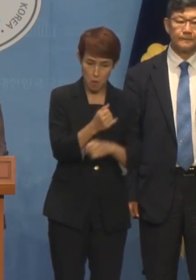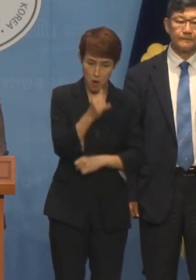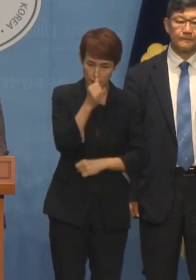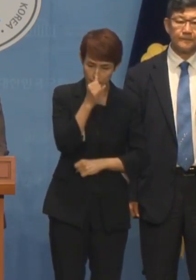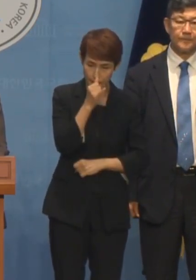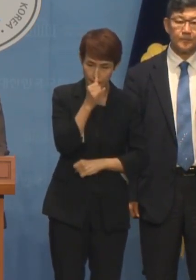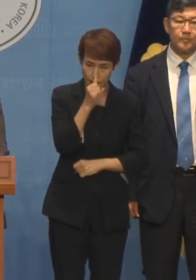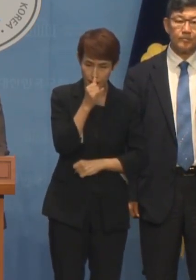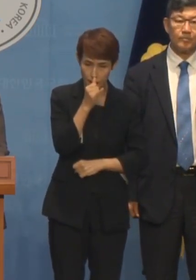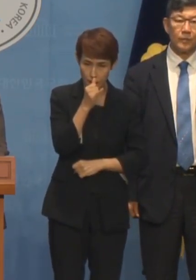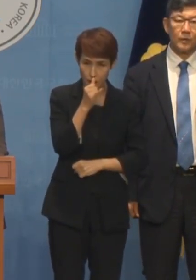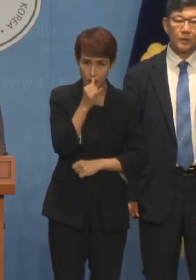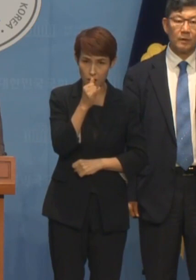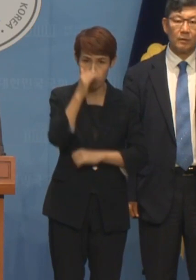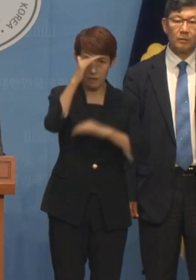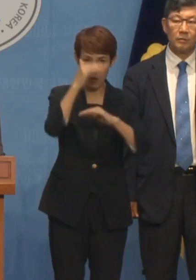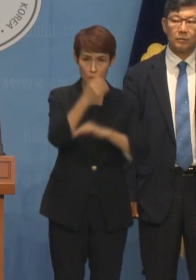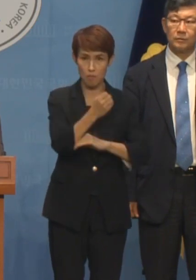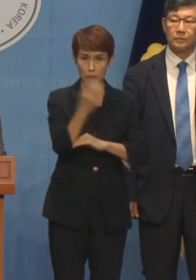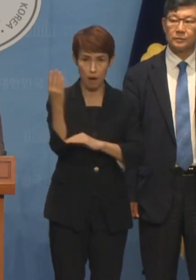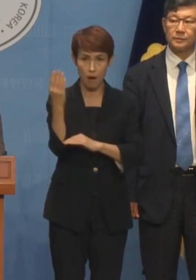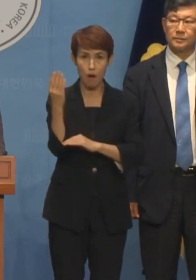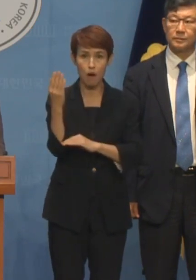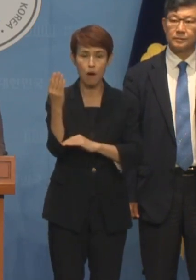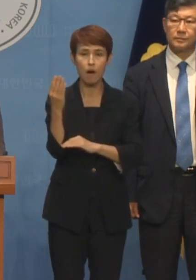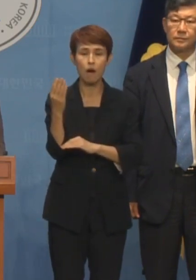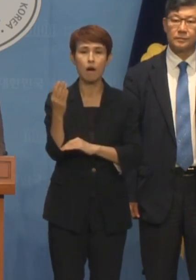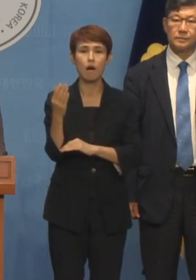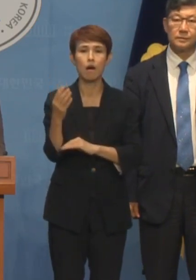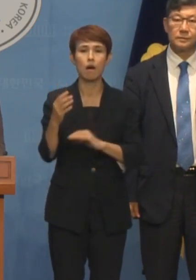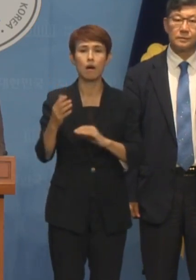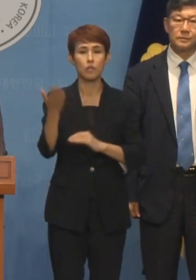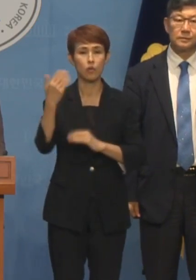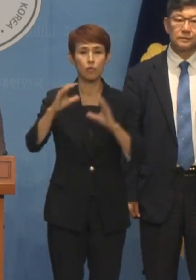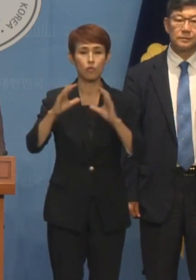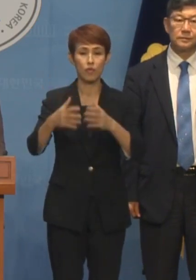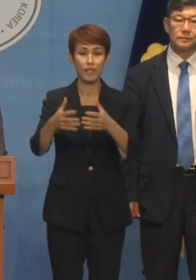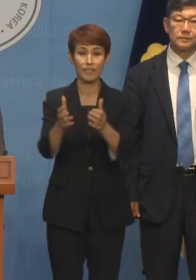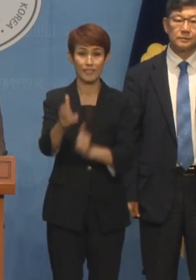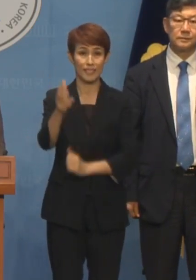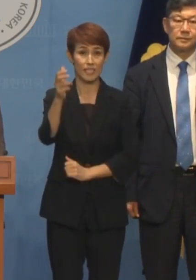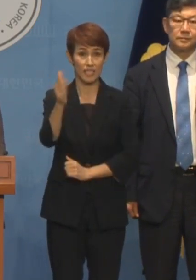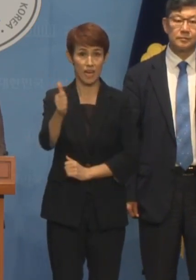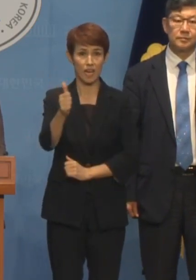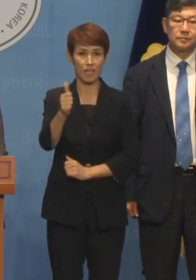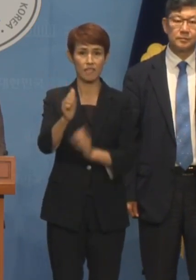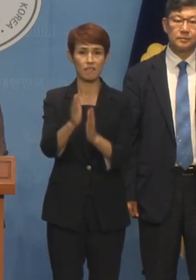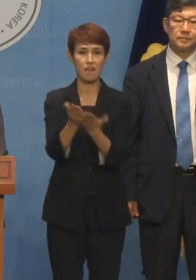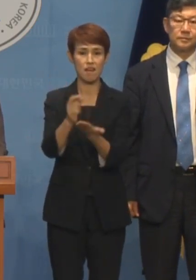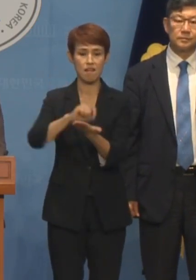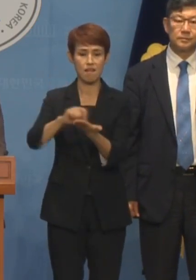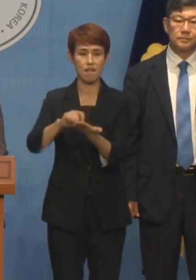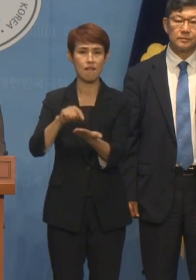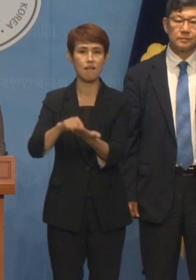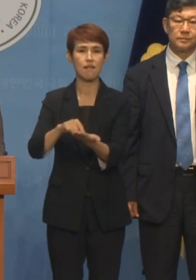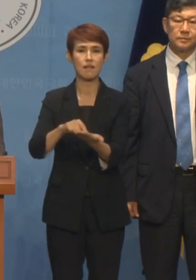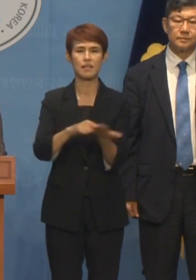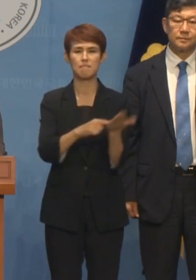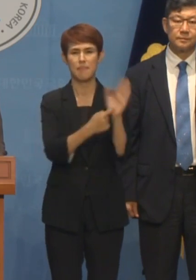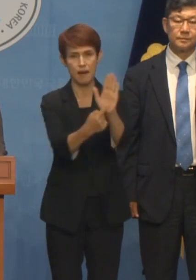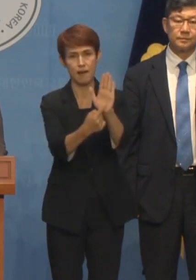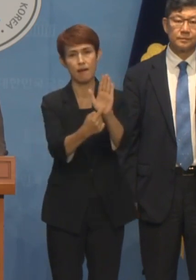있다고 말했다는 내용을 김진표 전 국회의장이 회고록을 통해 밝혀진